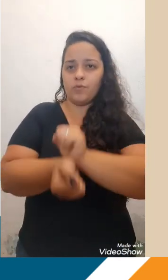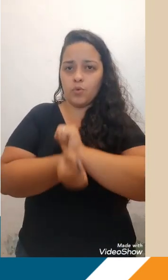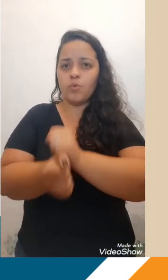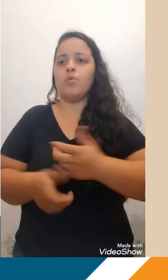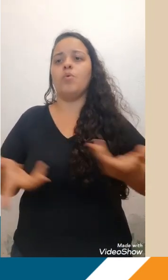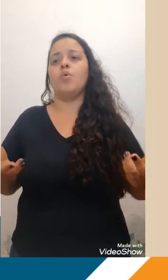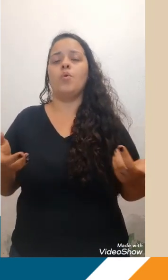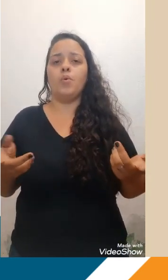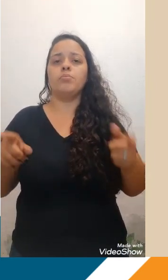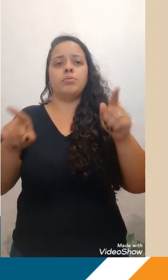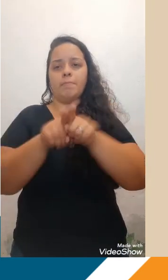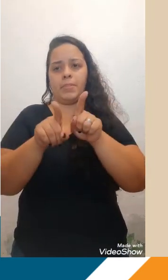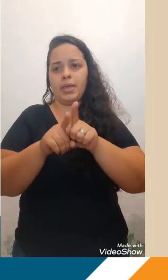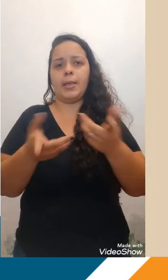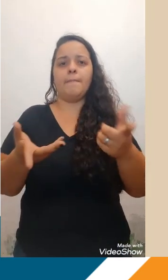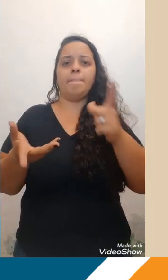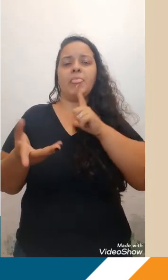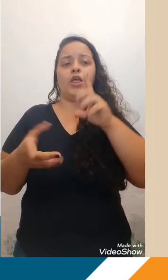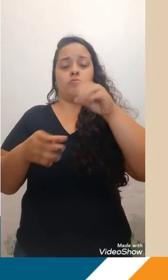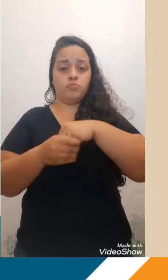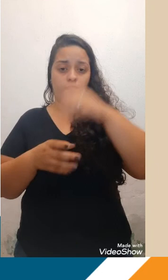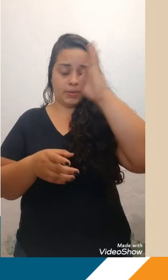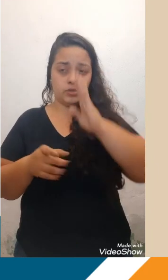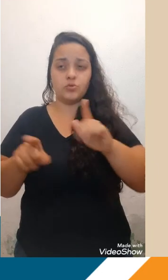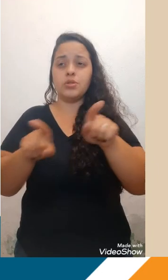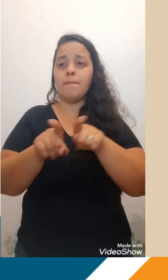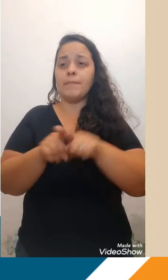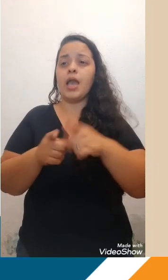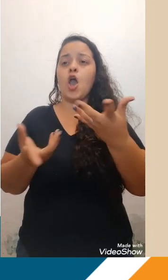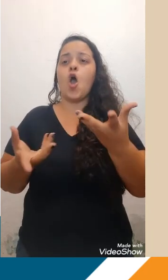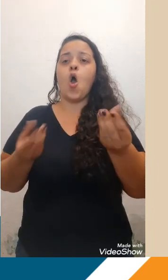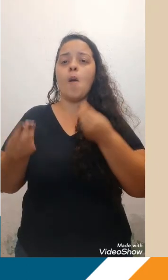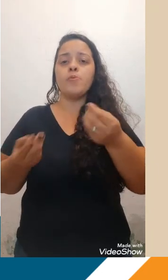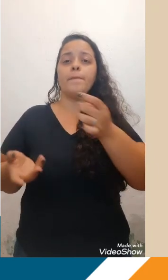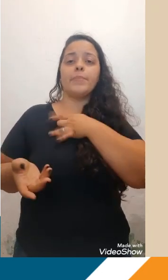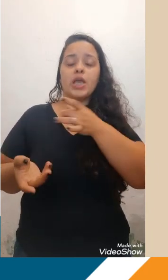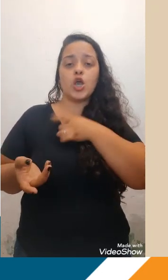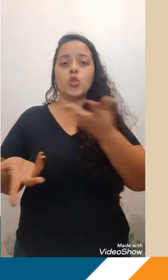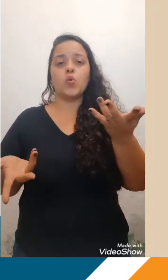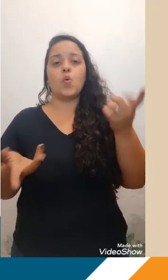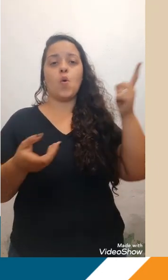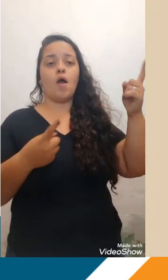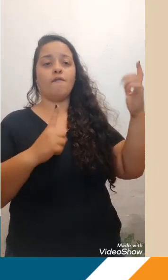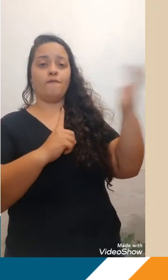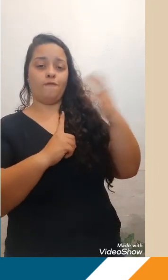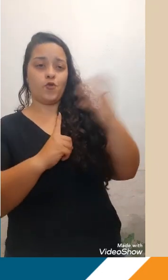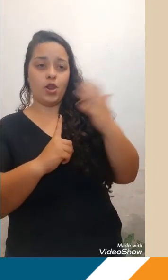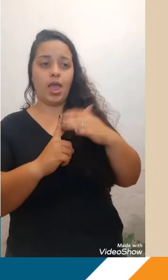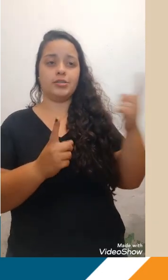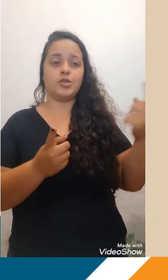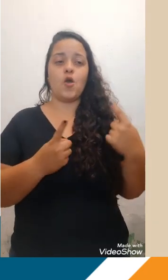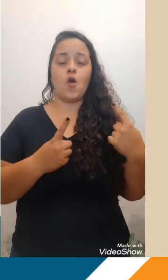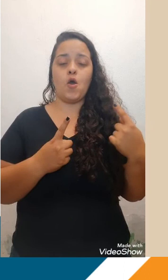tráfico de escravos, e que vai se fazer presente sobretudo no Brasil, e a difusão do medo em relação à violência de revoltas escravas, que, como já